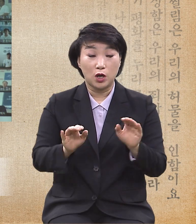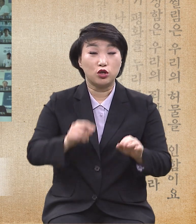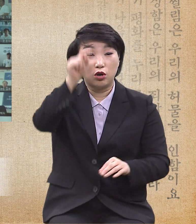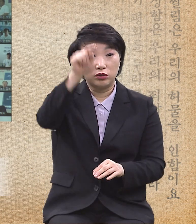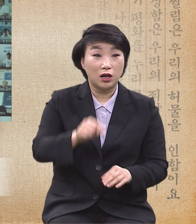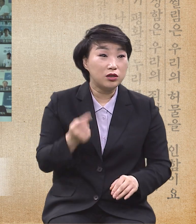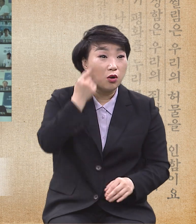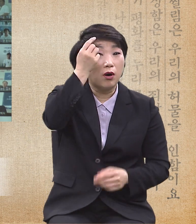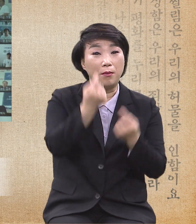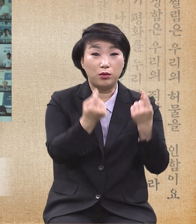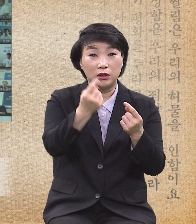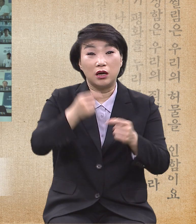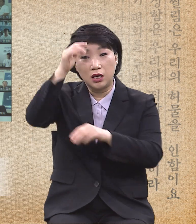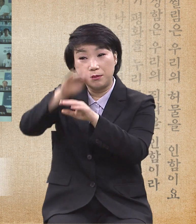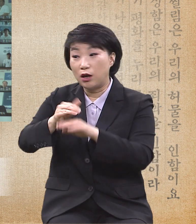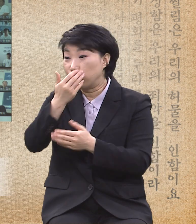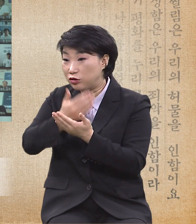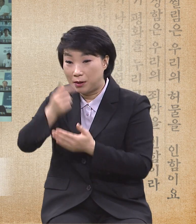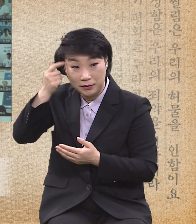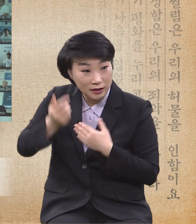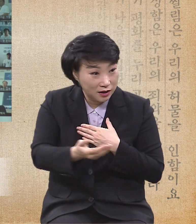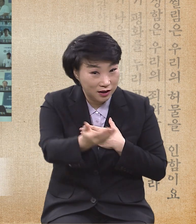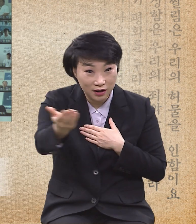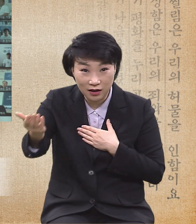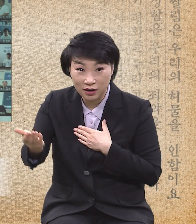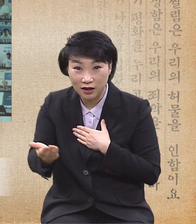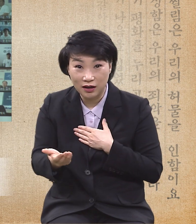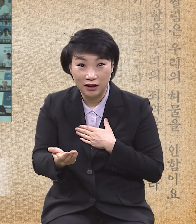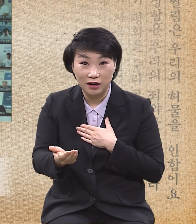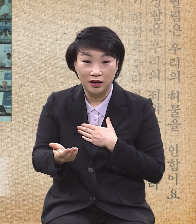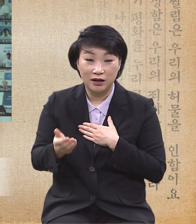천하영광보다 예배가 소중합니까?